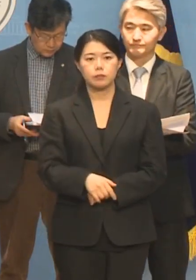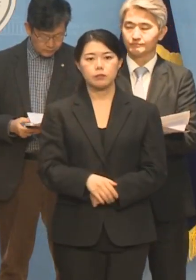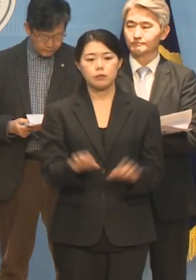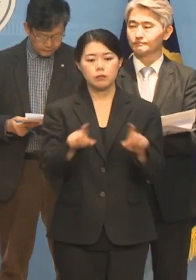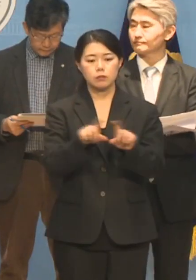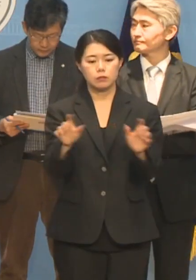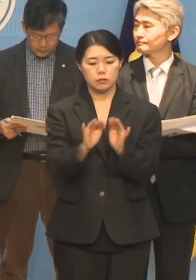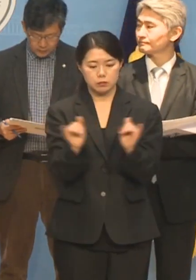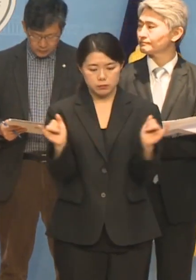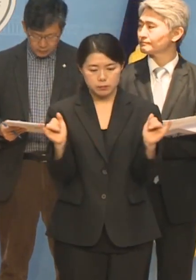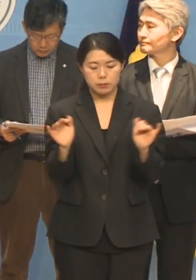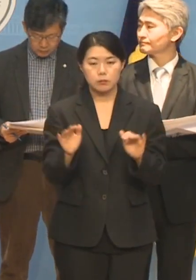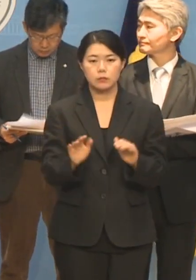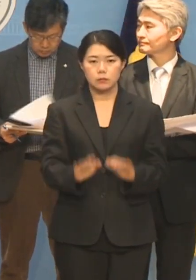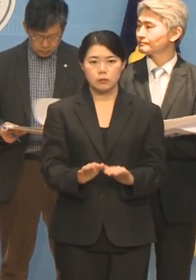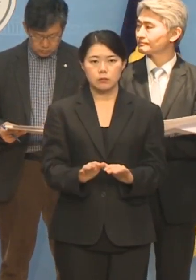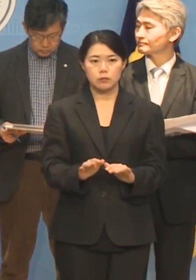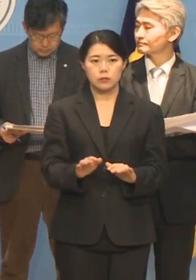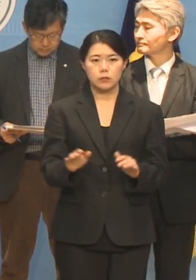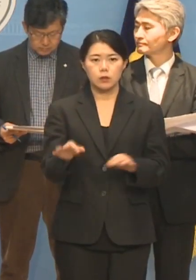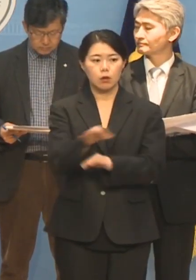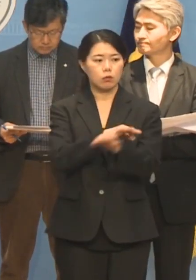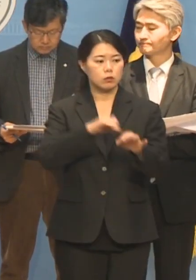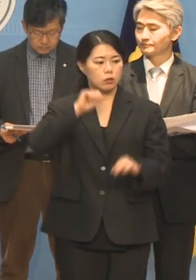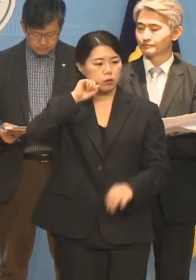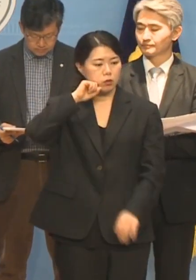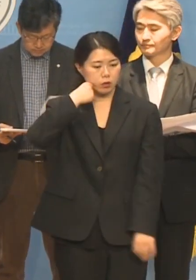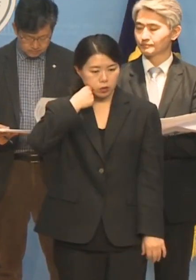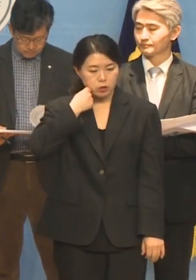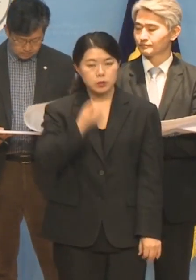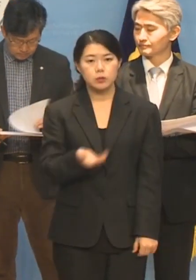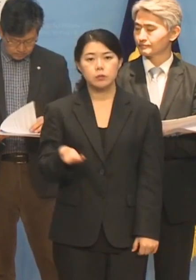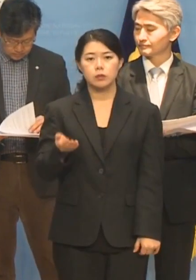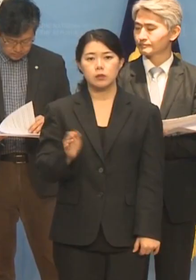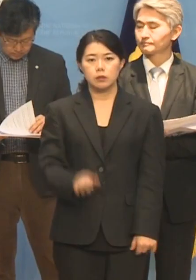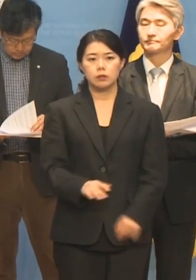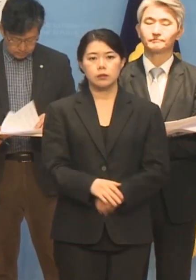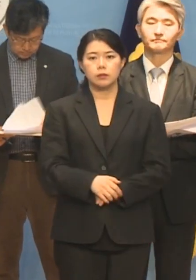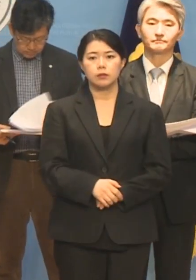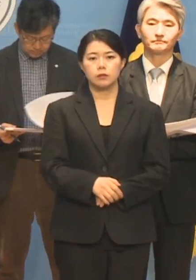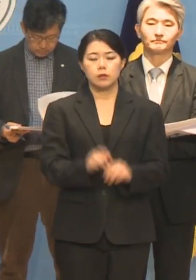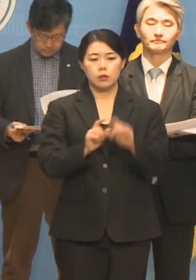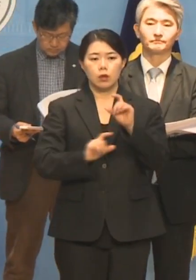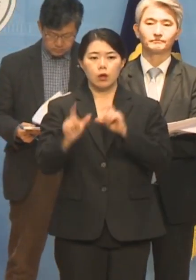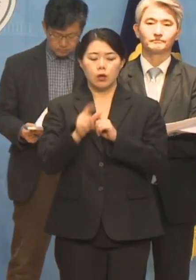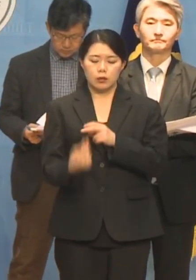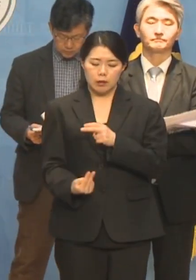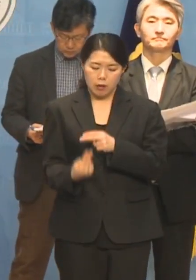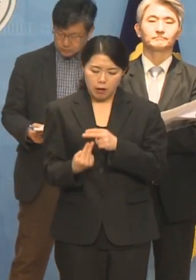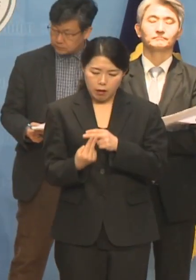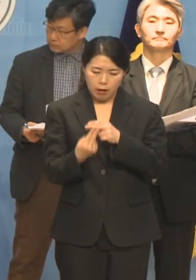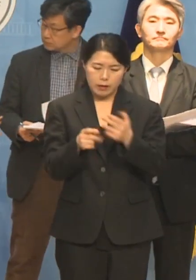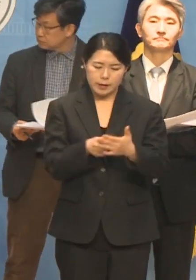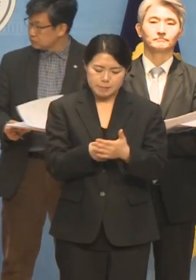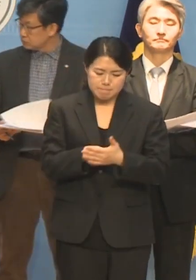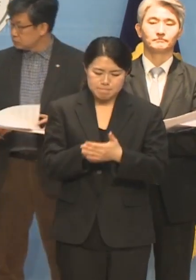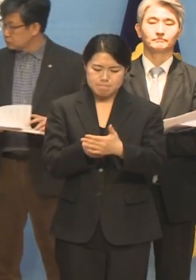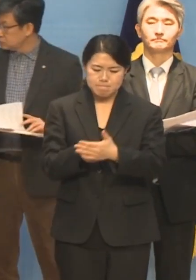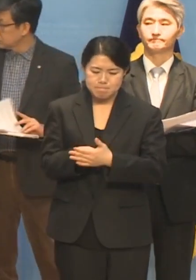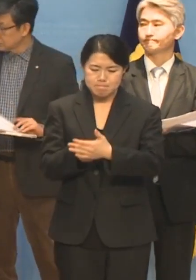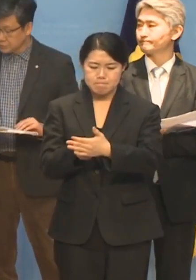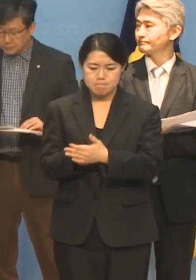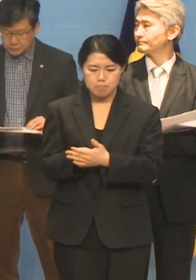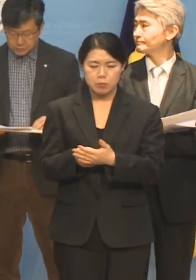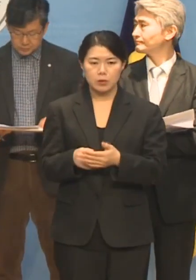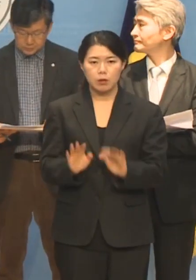서민들은 이 어려운 경제 상황 속에서도 조금이라도 더 저축하고 절약해서